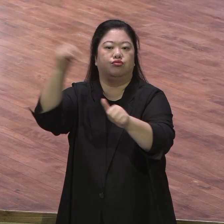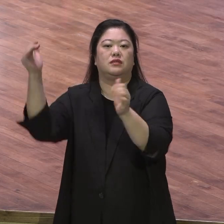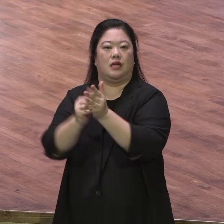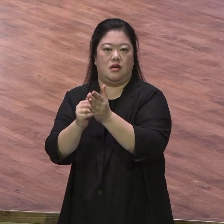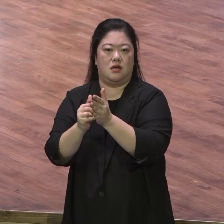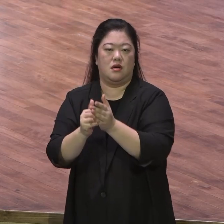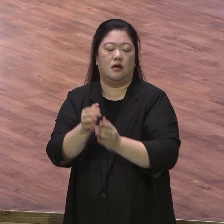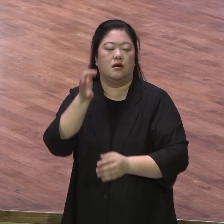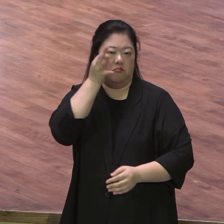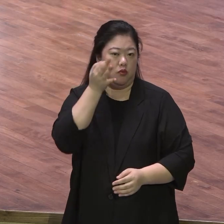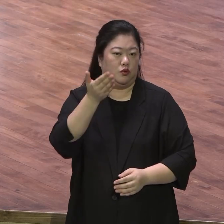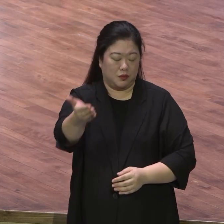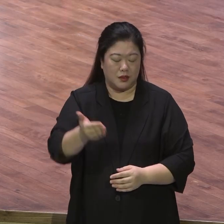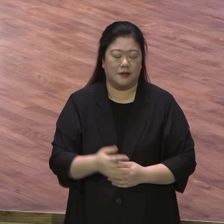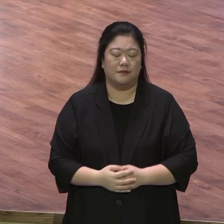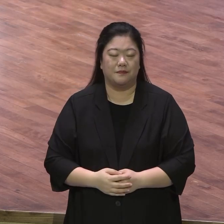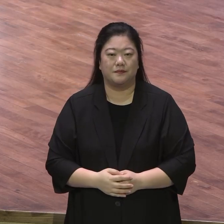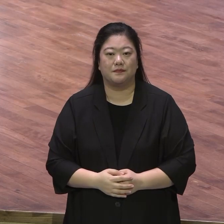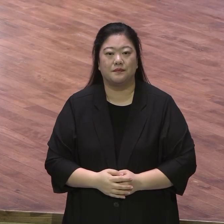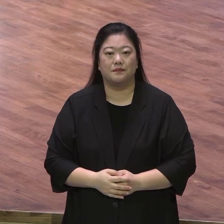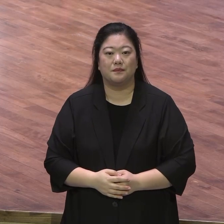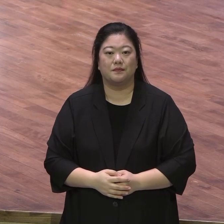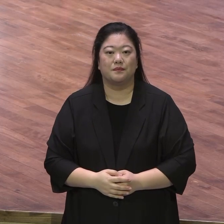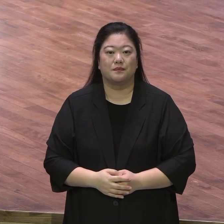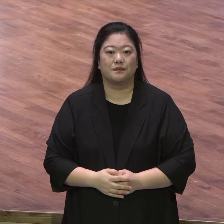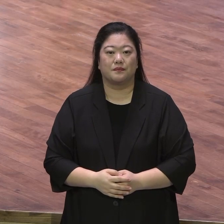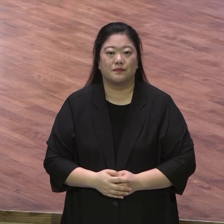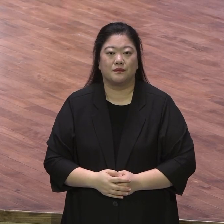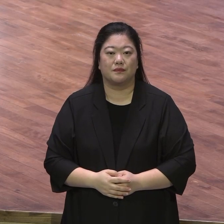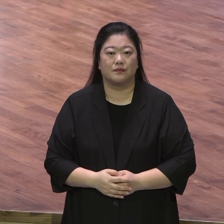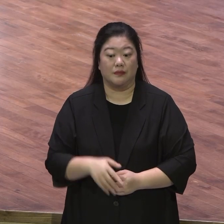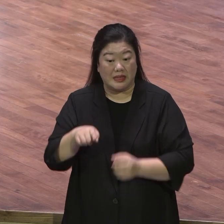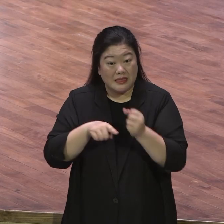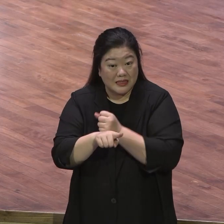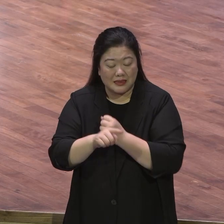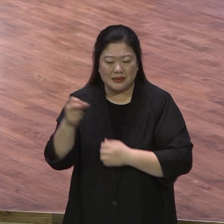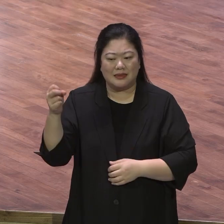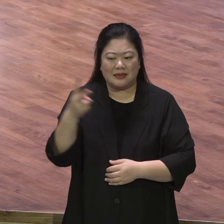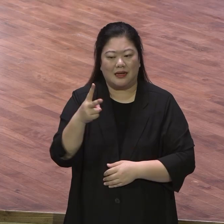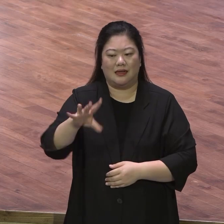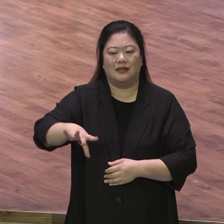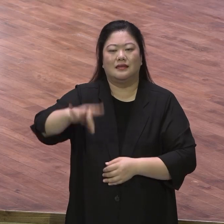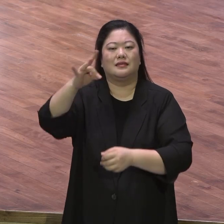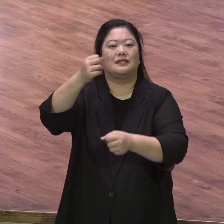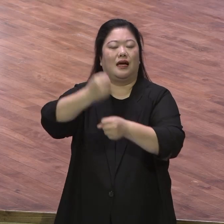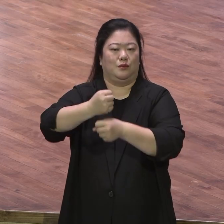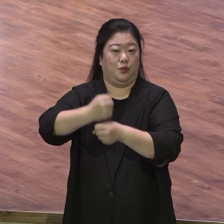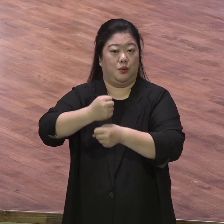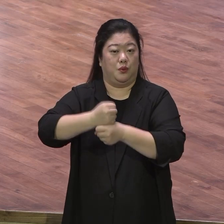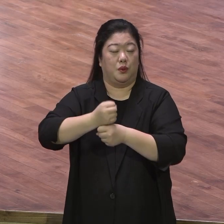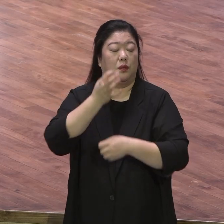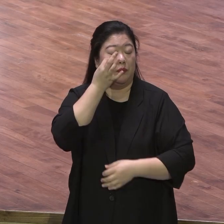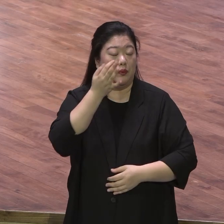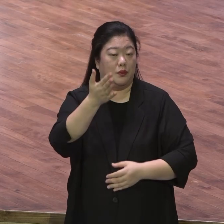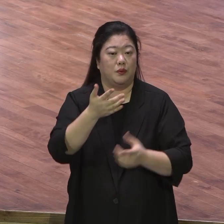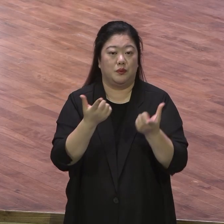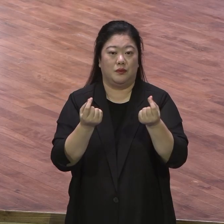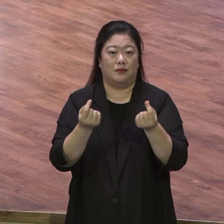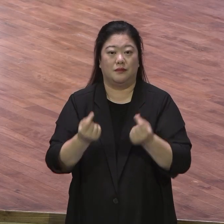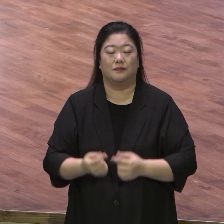영적 교훈을 주기 위해서 제 창조의 역사를 하나님이 지팡이를 통해서 보여준 거예요